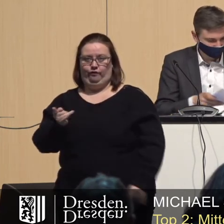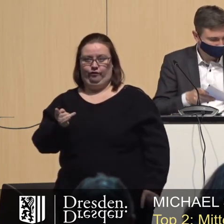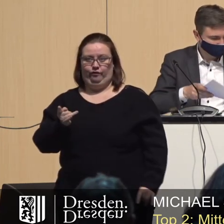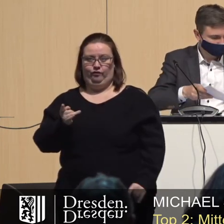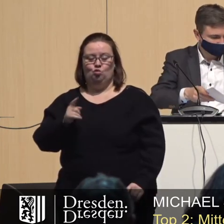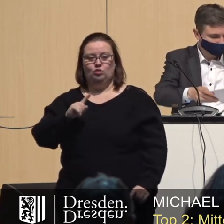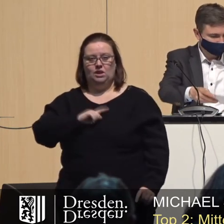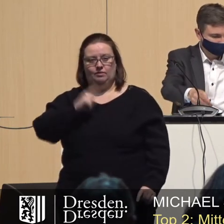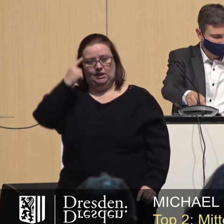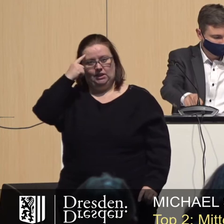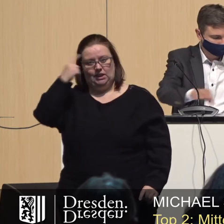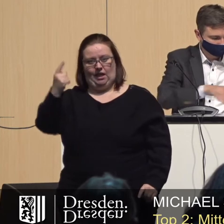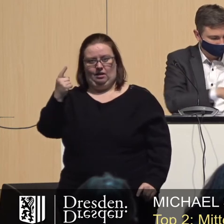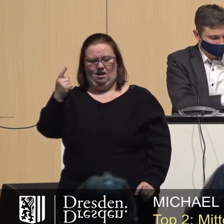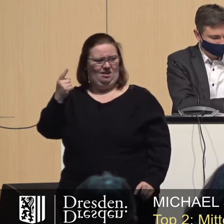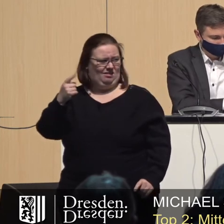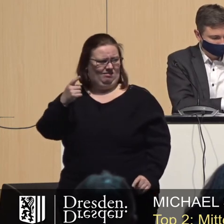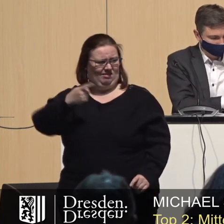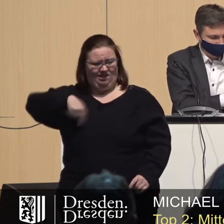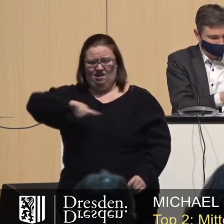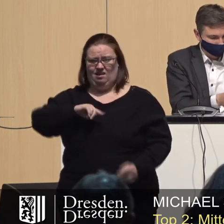ich glaube, es gibt niemanden,